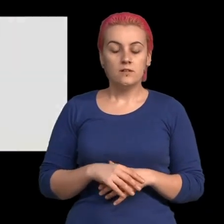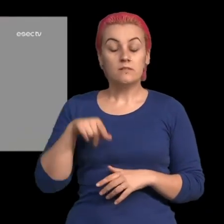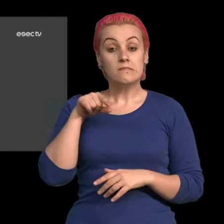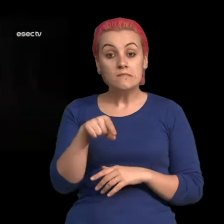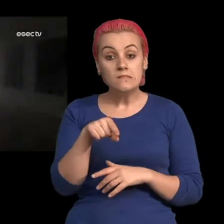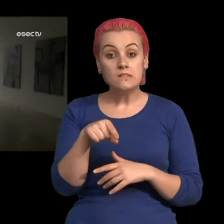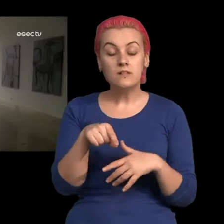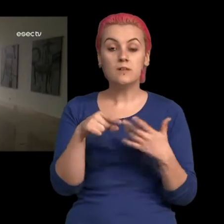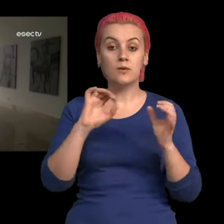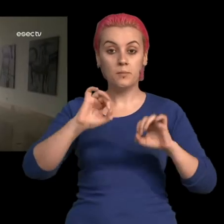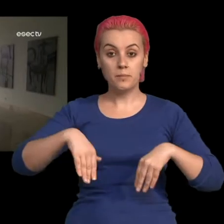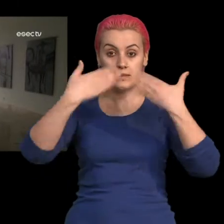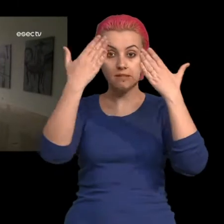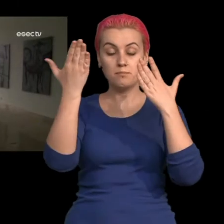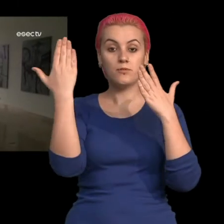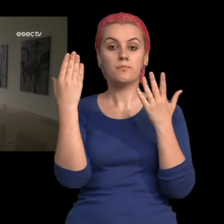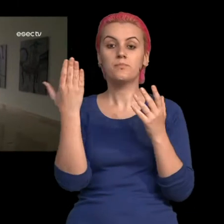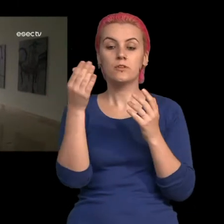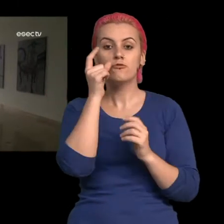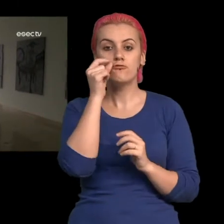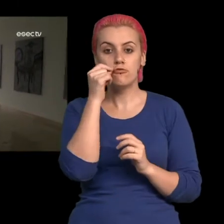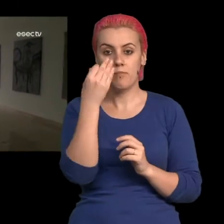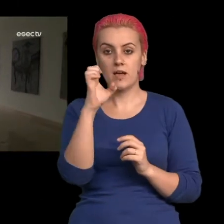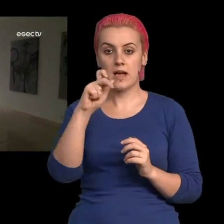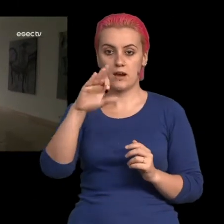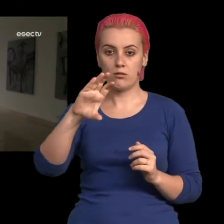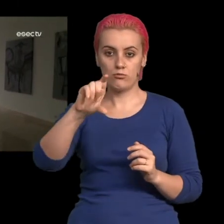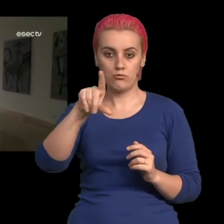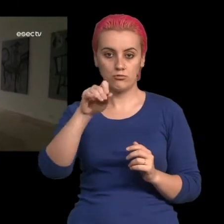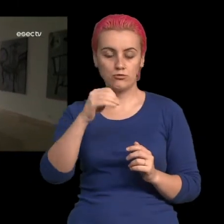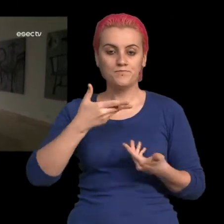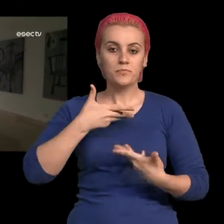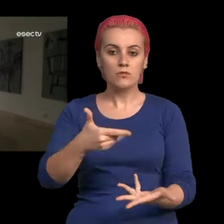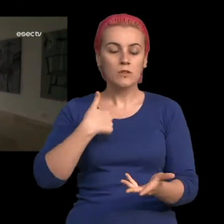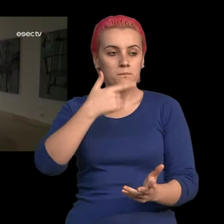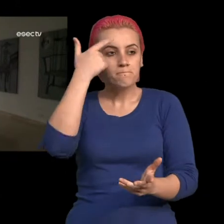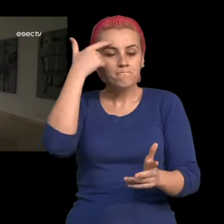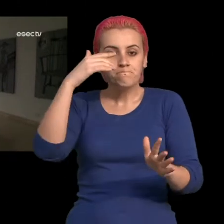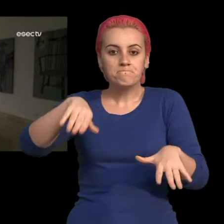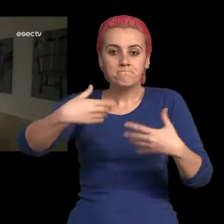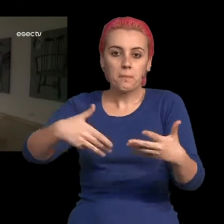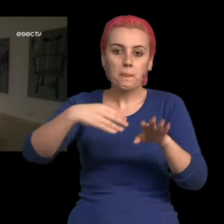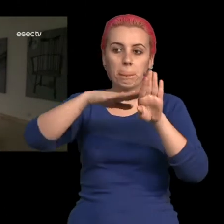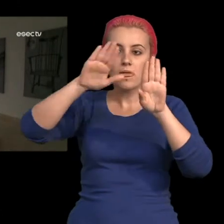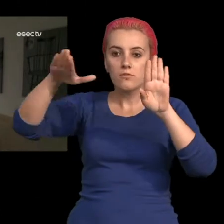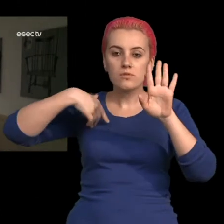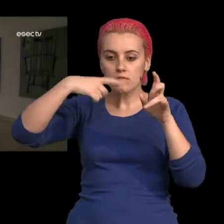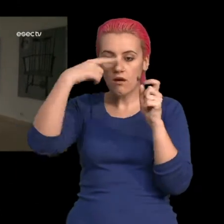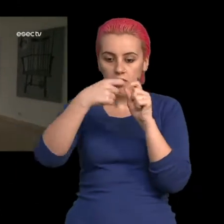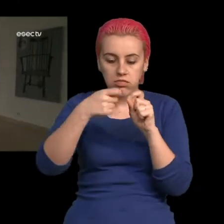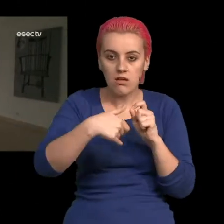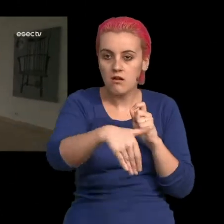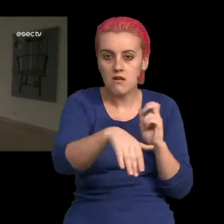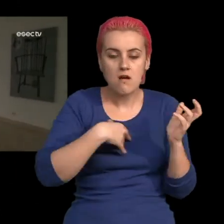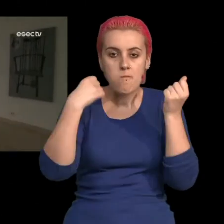Para aqui, a princípio, quando o Carlos Antunes me convidou, pensei, olha, não tenho nenhuma possibilidade de fazer uma exposição em breve. E